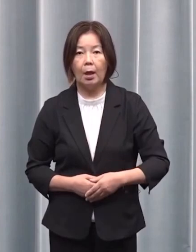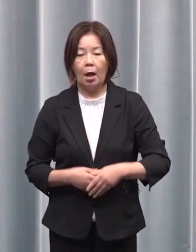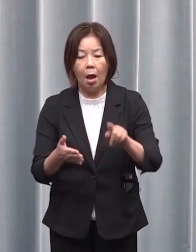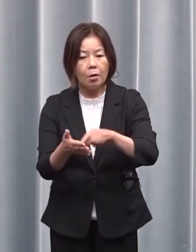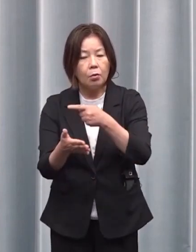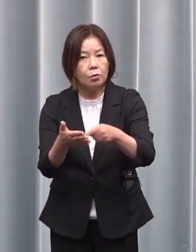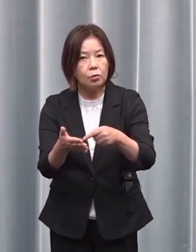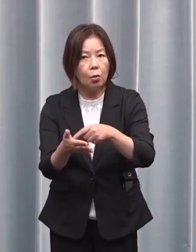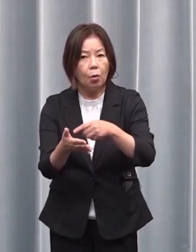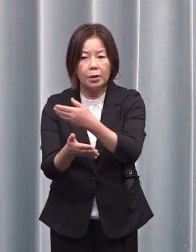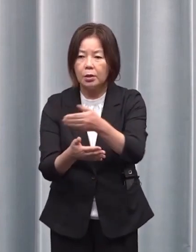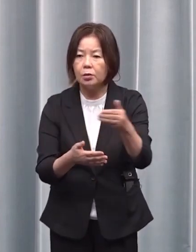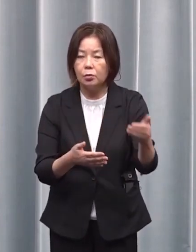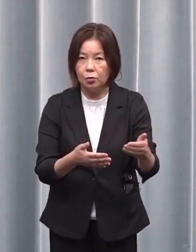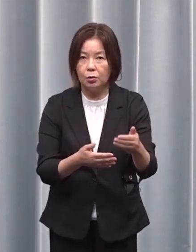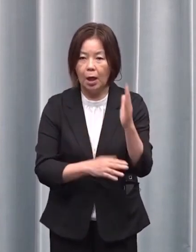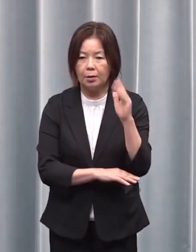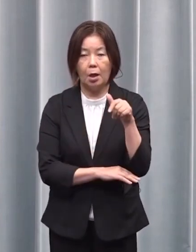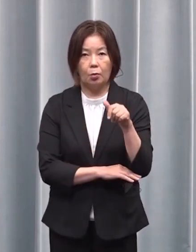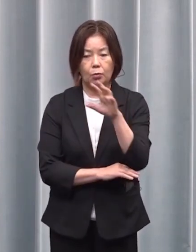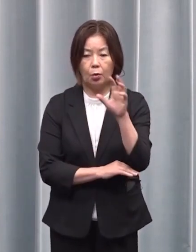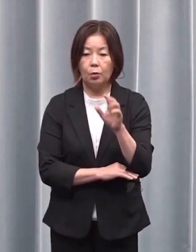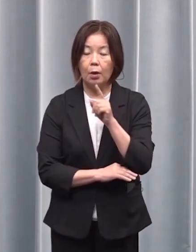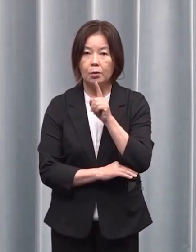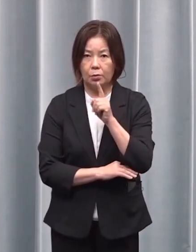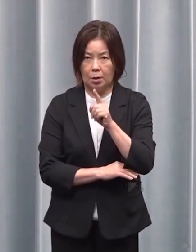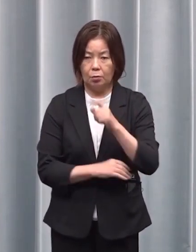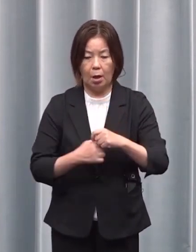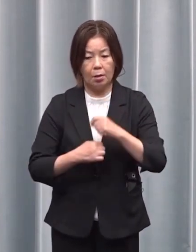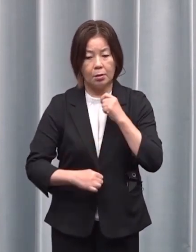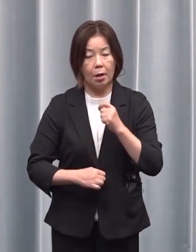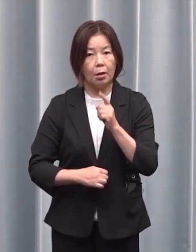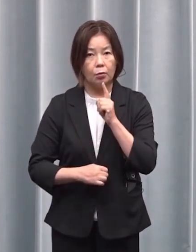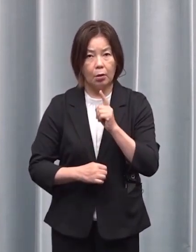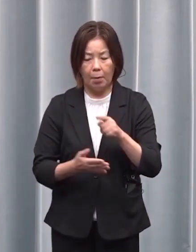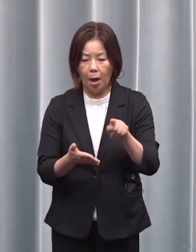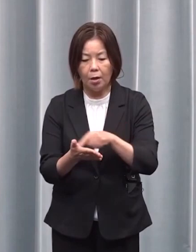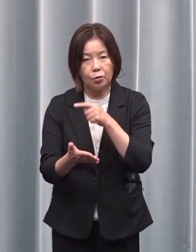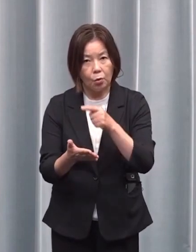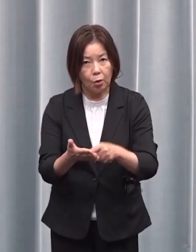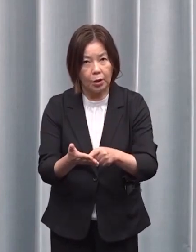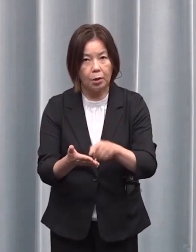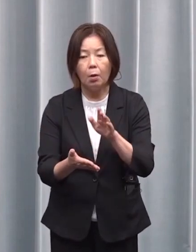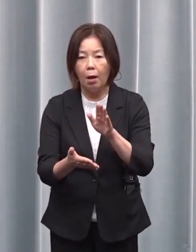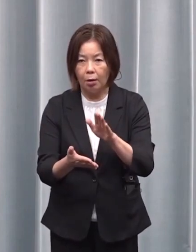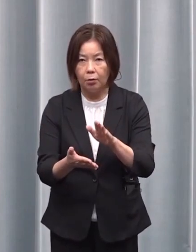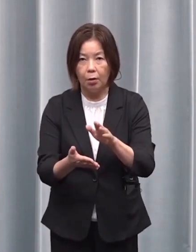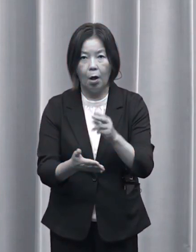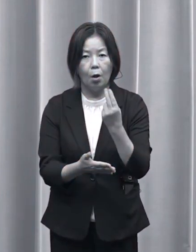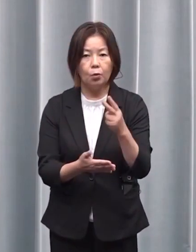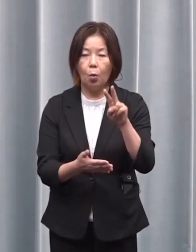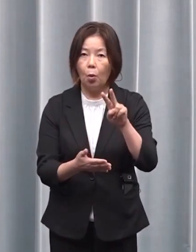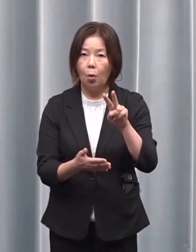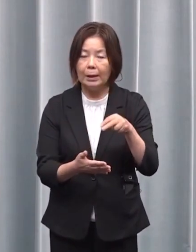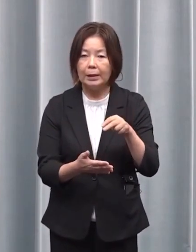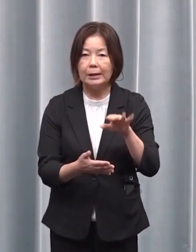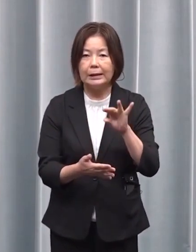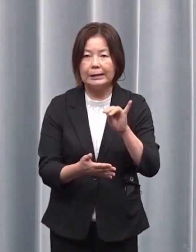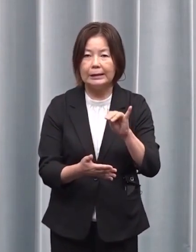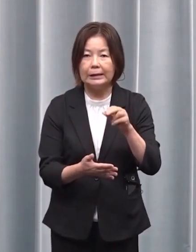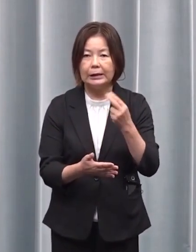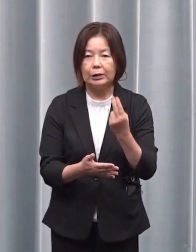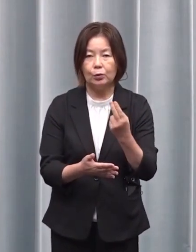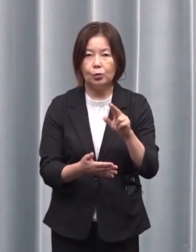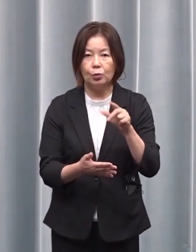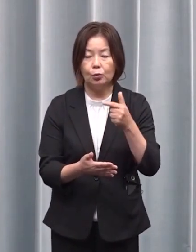水政府が再三繰り返していますが、正確に言えば、まあ、処理されているがトリチウムやその他の放射性物質が残留